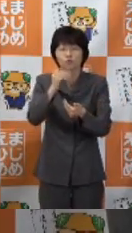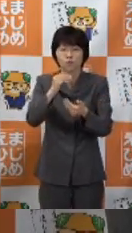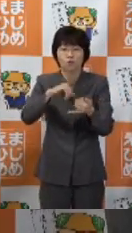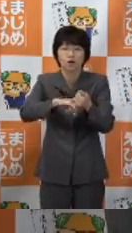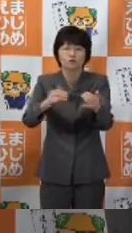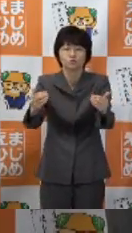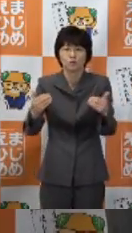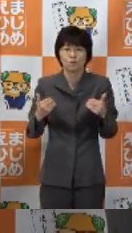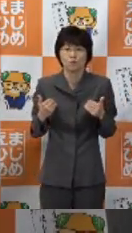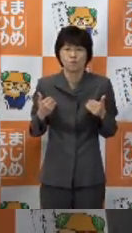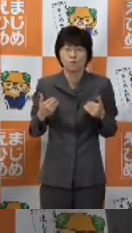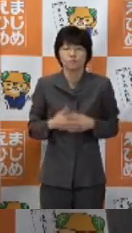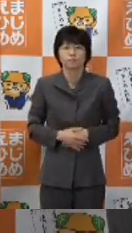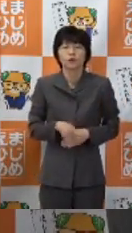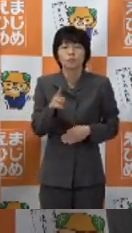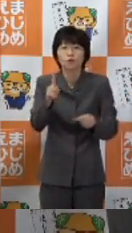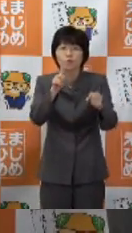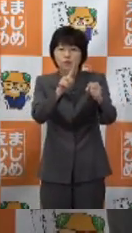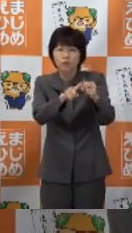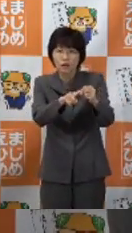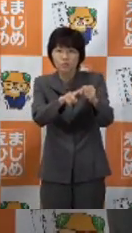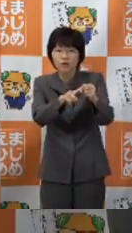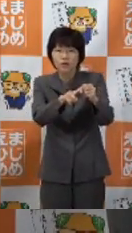さらなる拡大をお